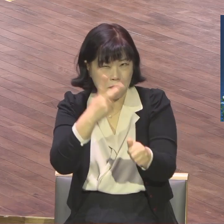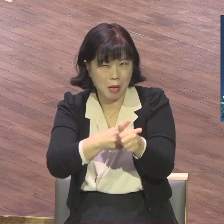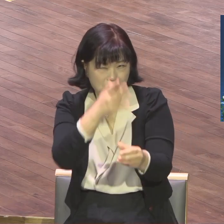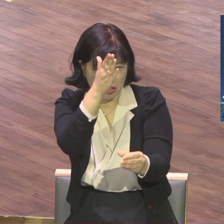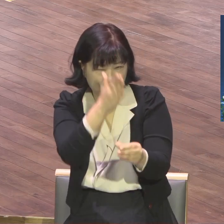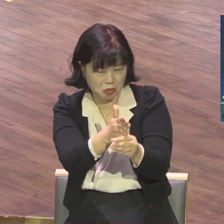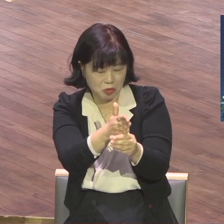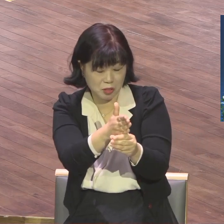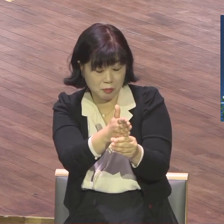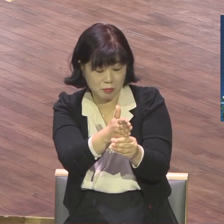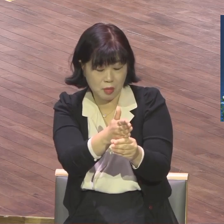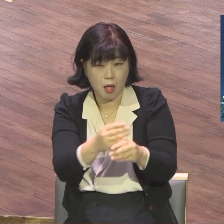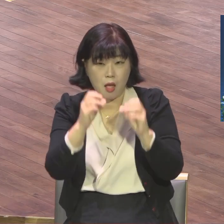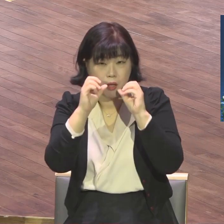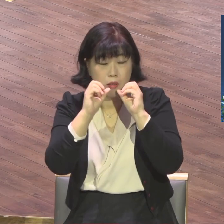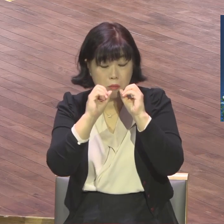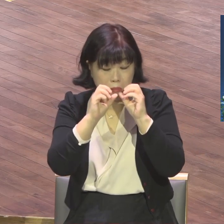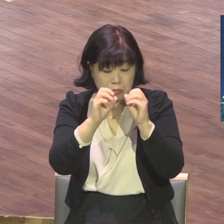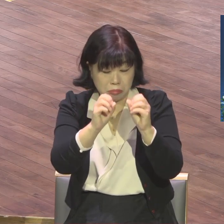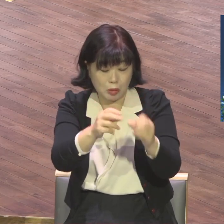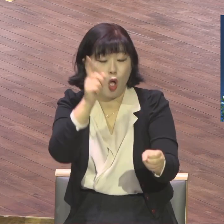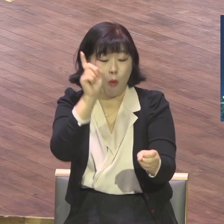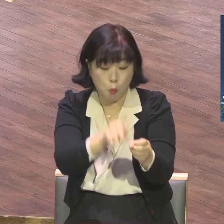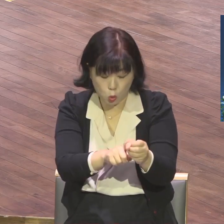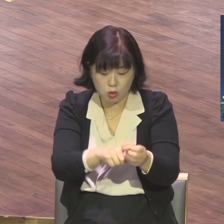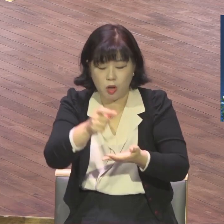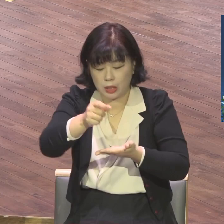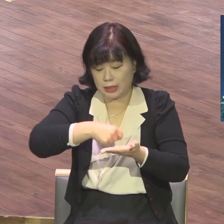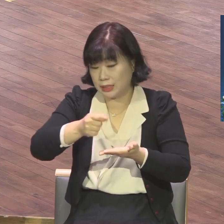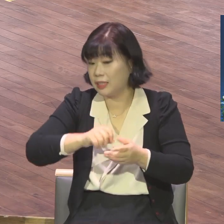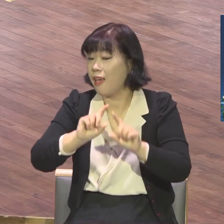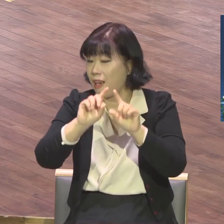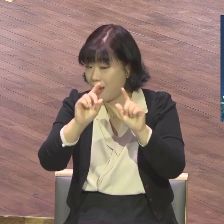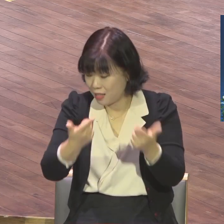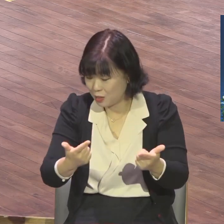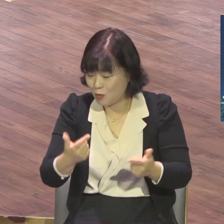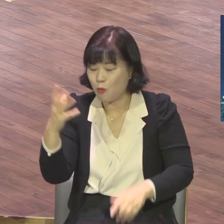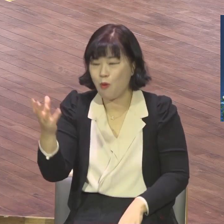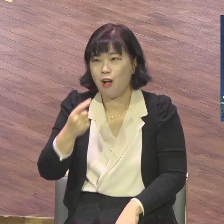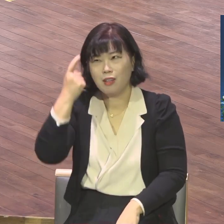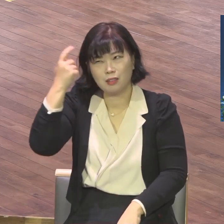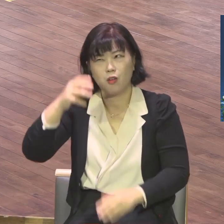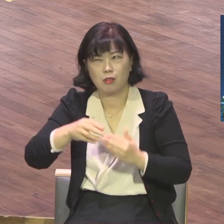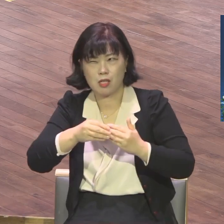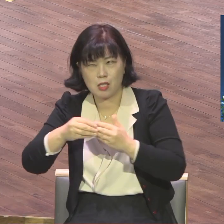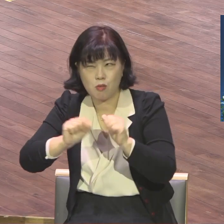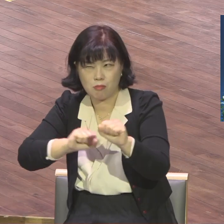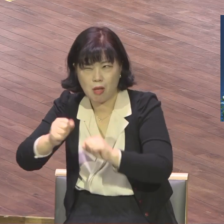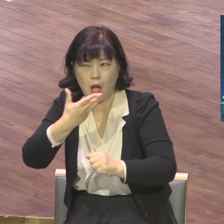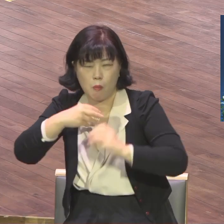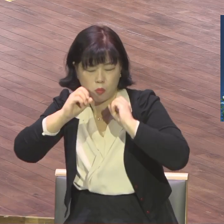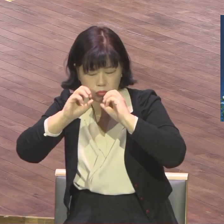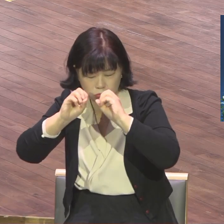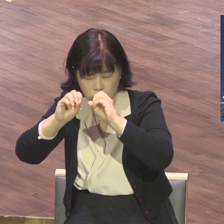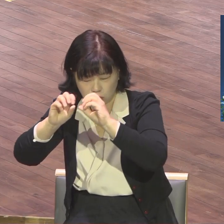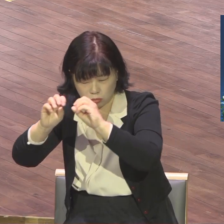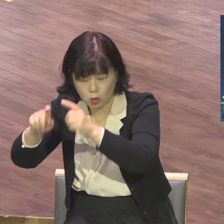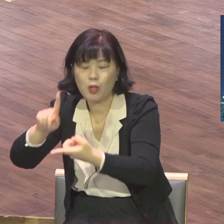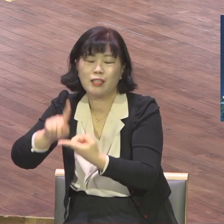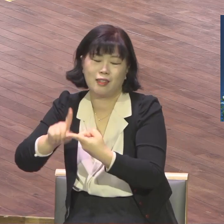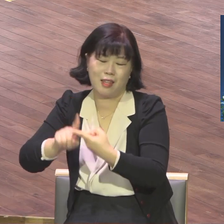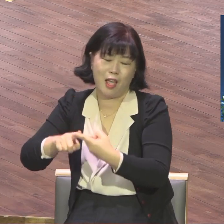역사, 성령의 역사를 소개하는 것이다. 그래서 사도행전을 성령행전이라 그렇게 표현도